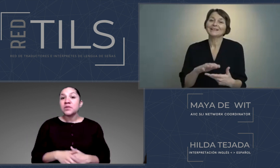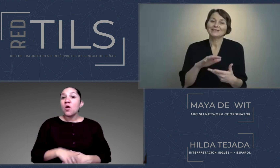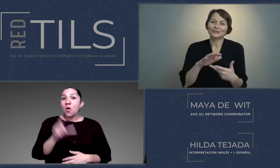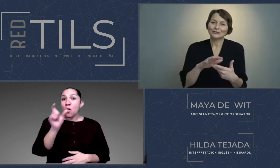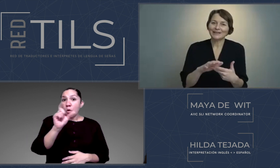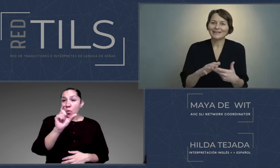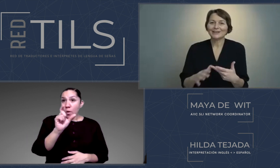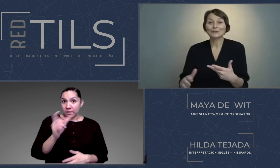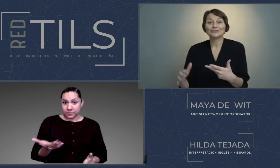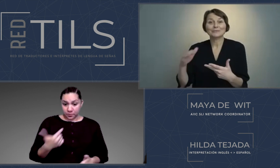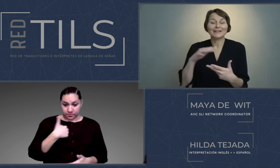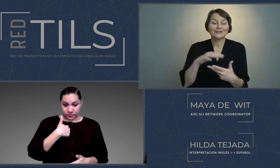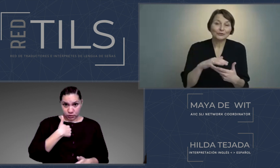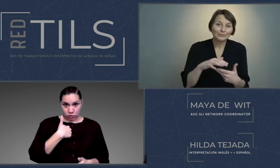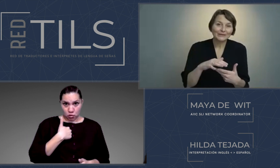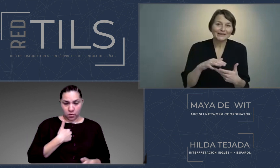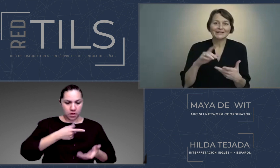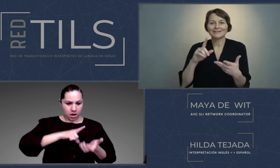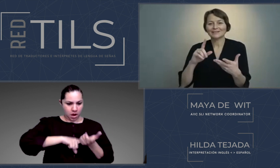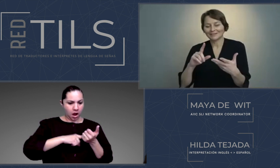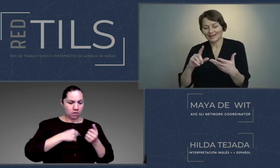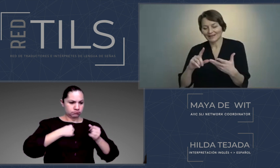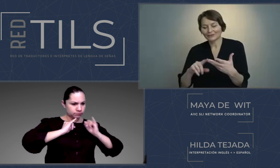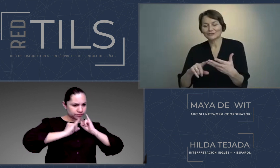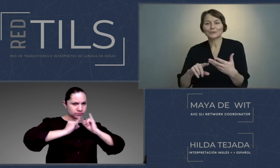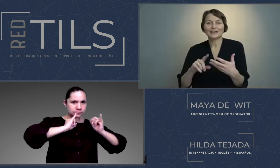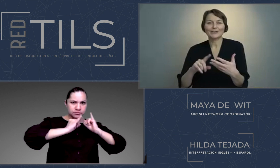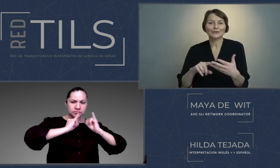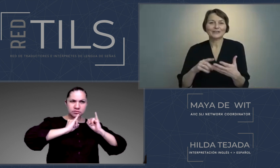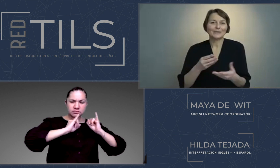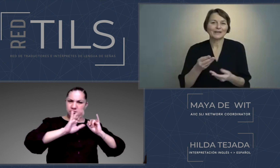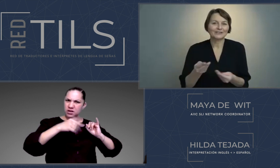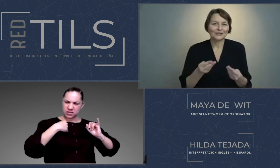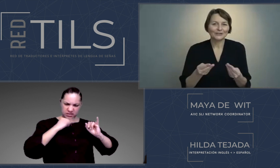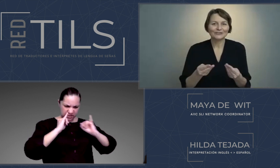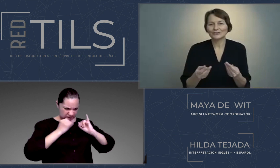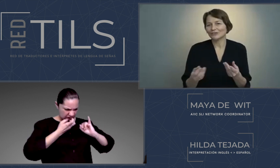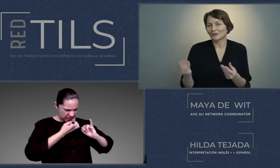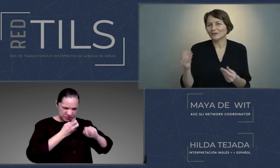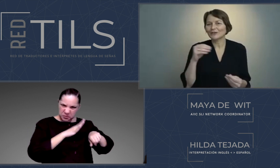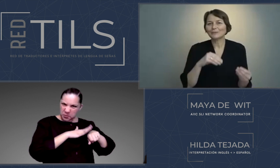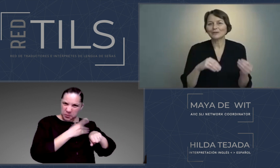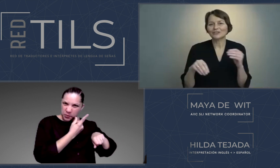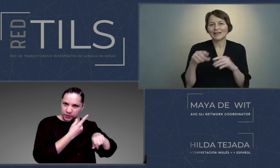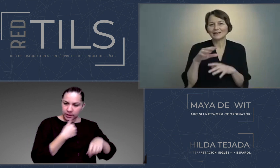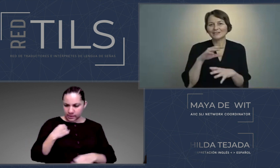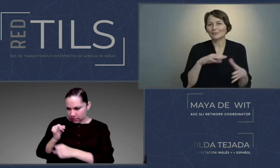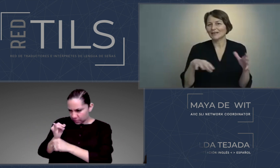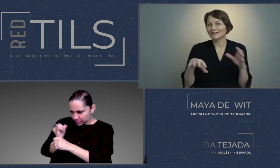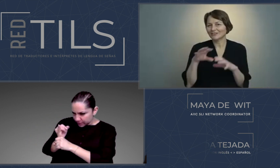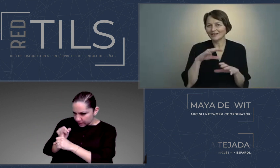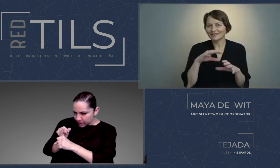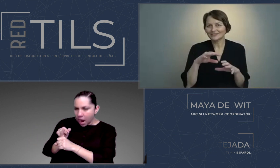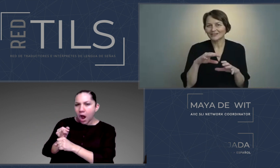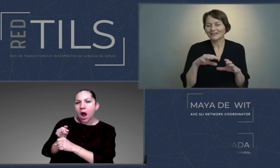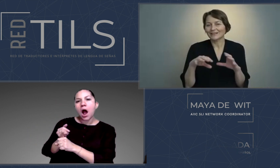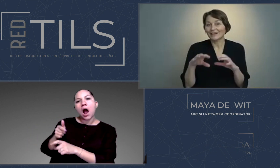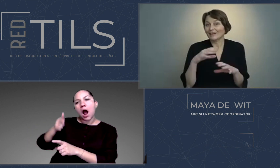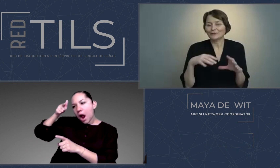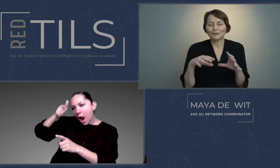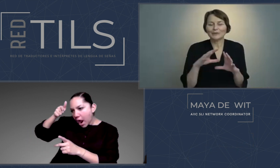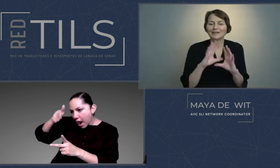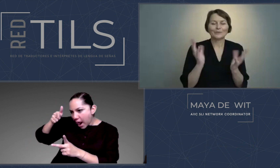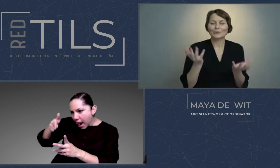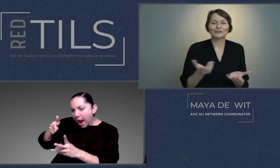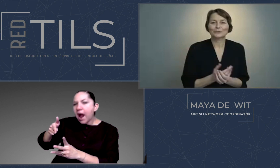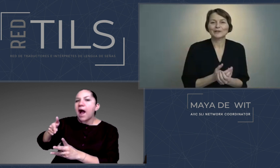digo, ¿por qué es esto? Y entonces voy, investigo y luego lo que investigo lo aplico en la capacitación y lo que